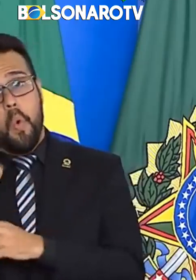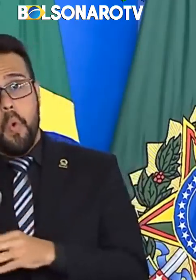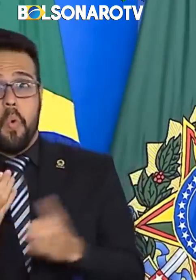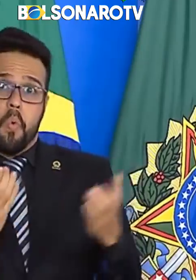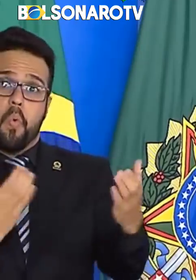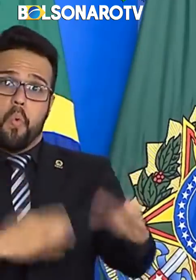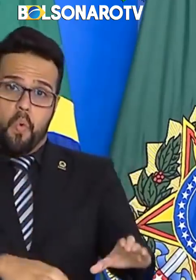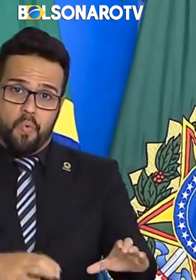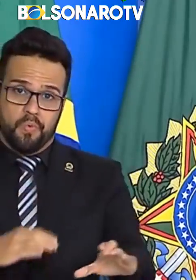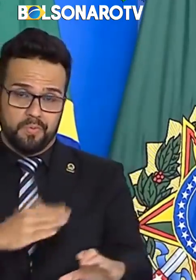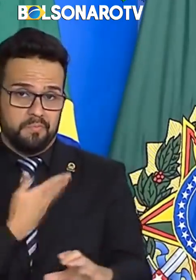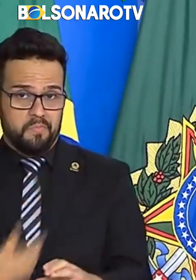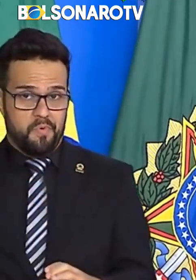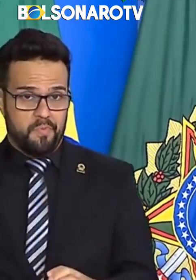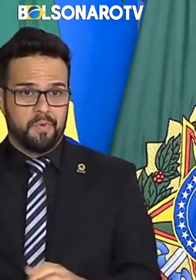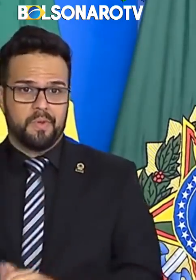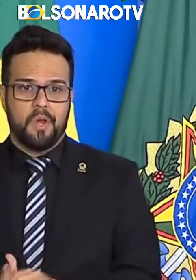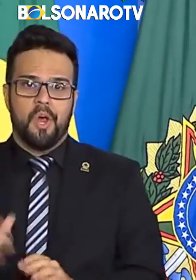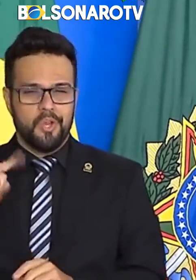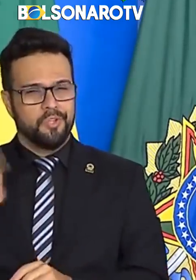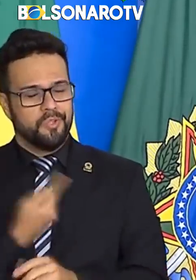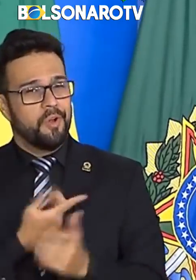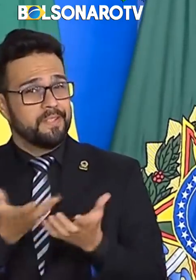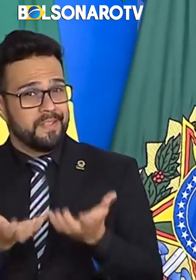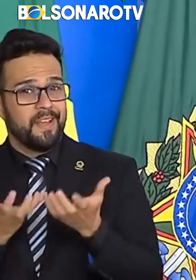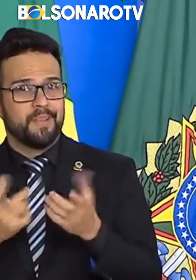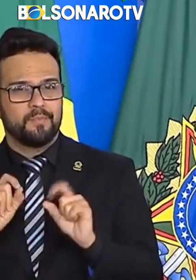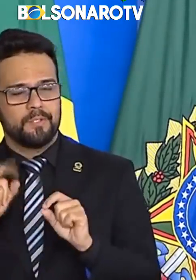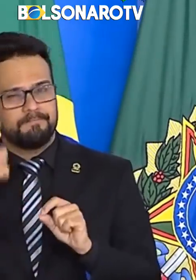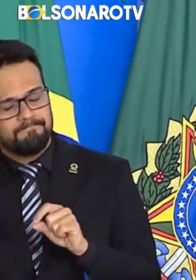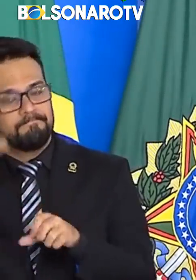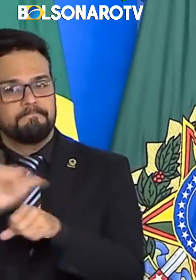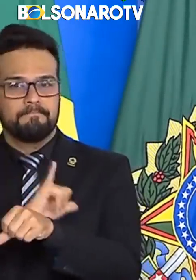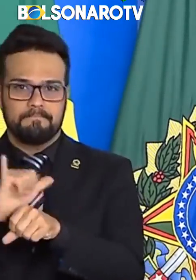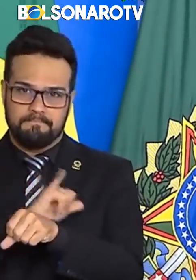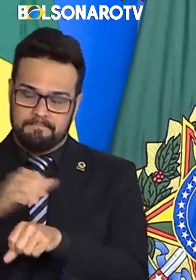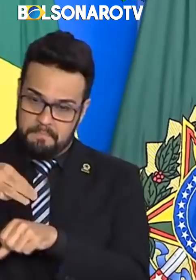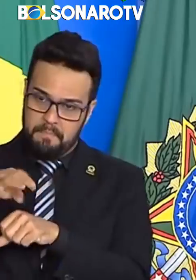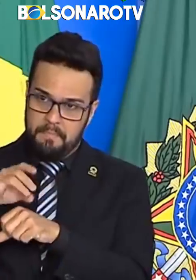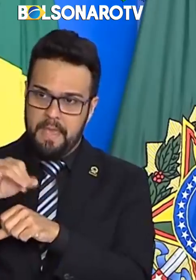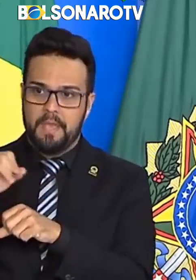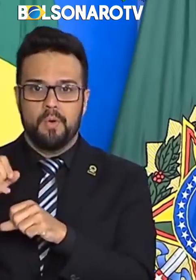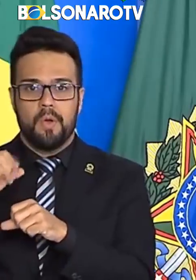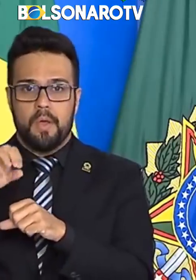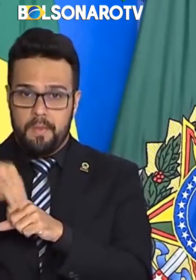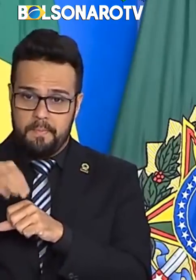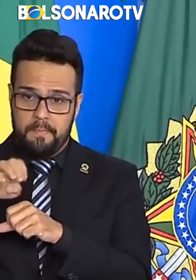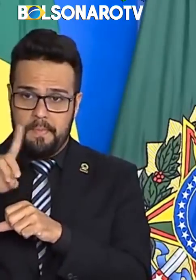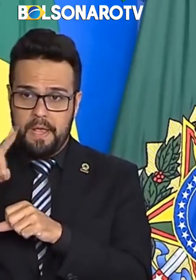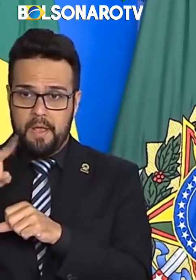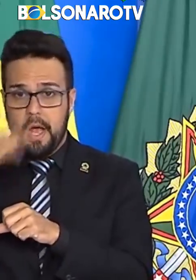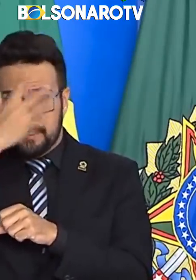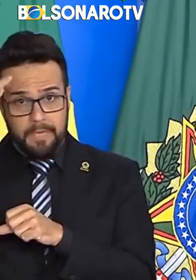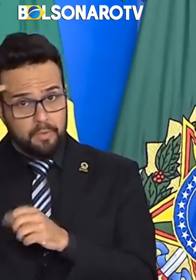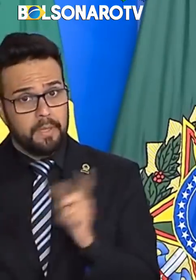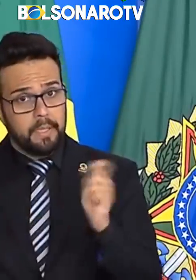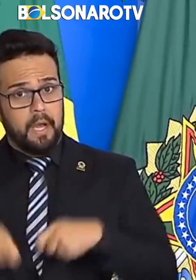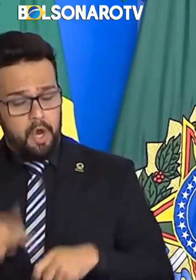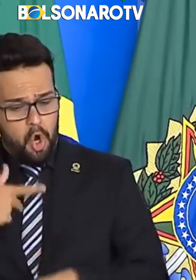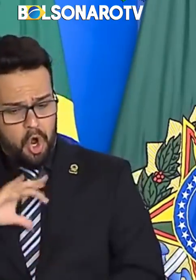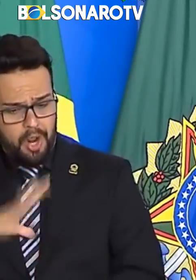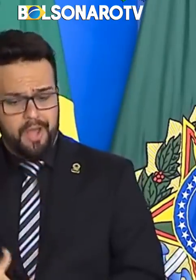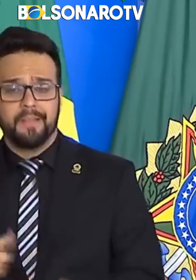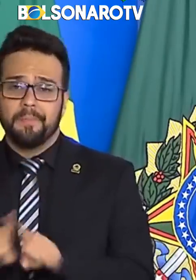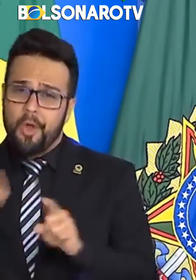né? E nós queremos é dar meios para que as pessoas, mais que coragem, tenham